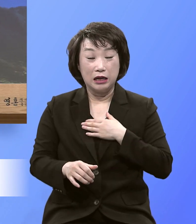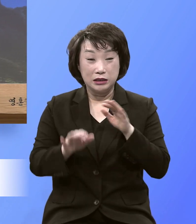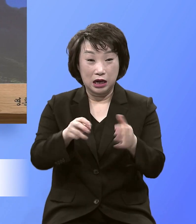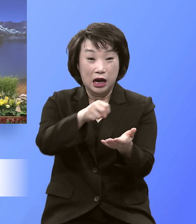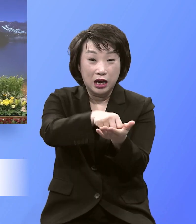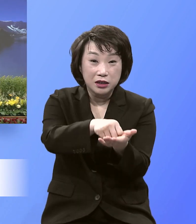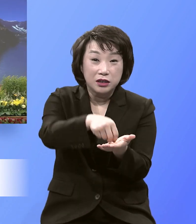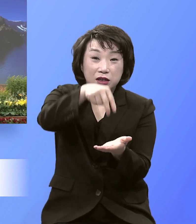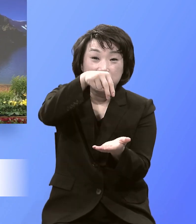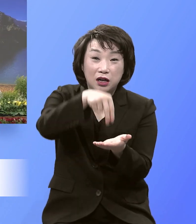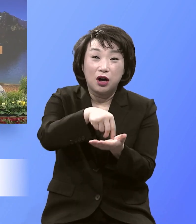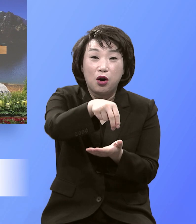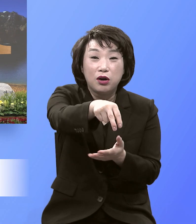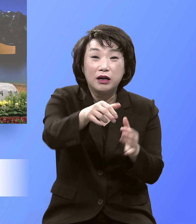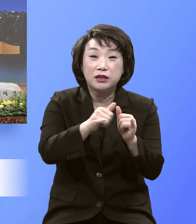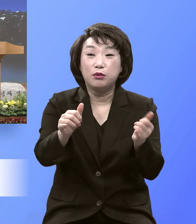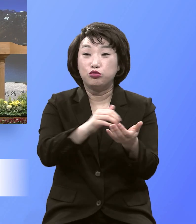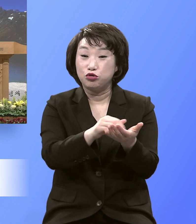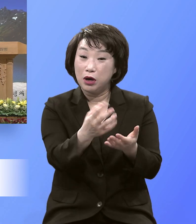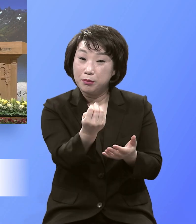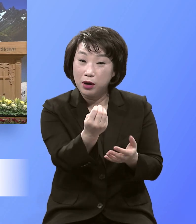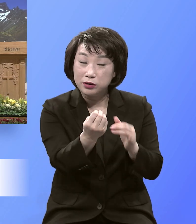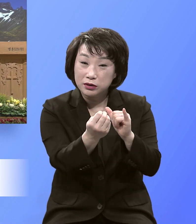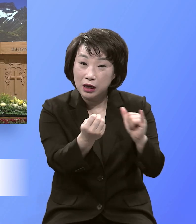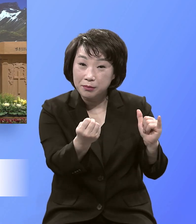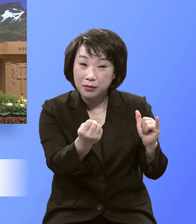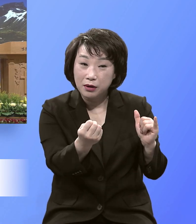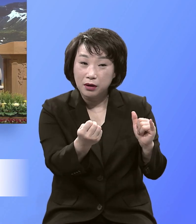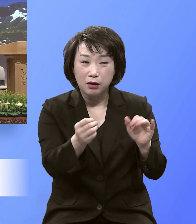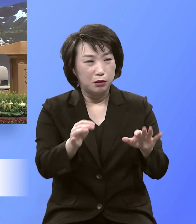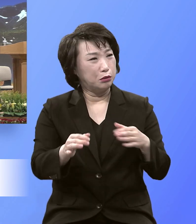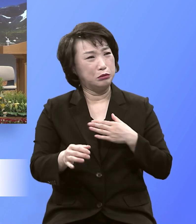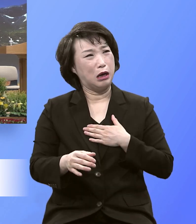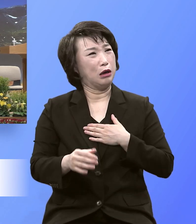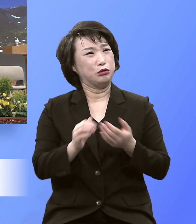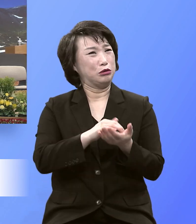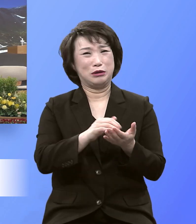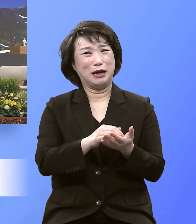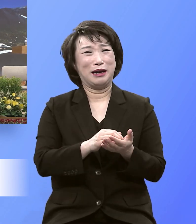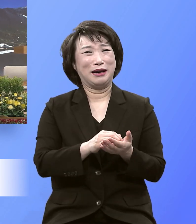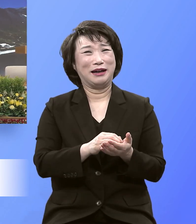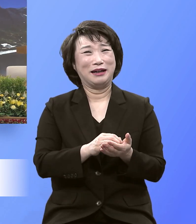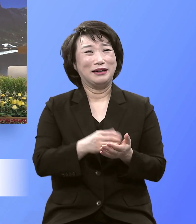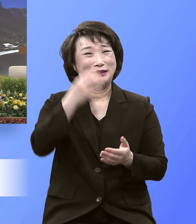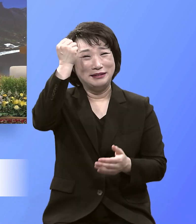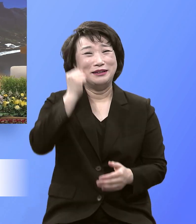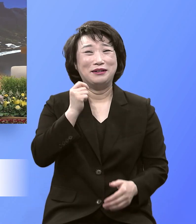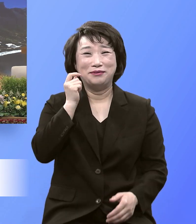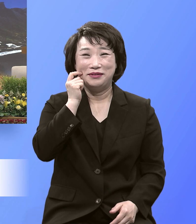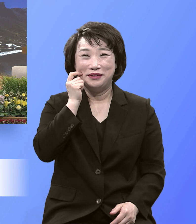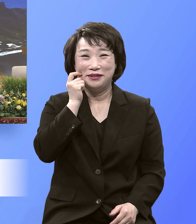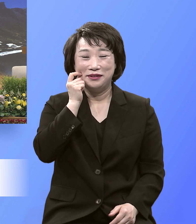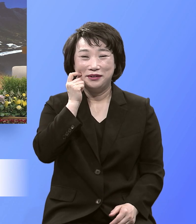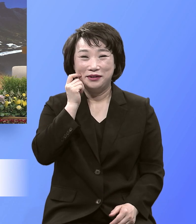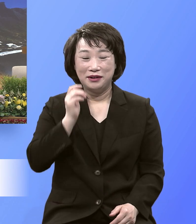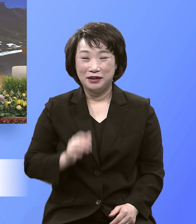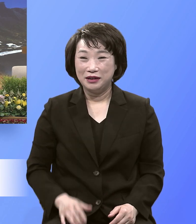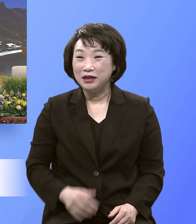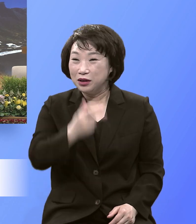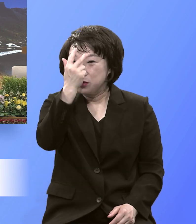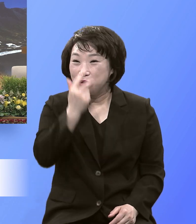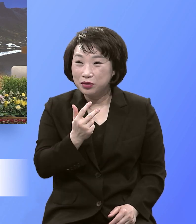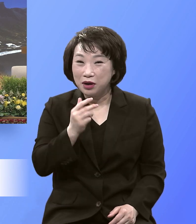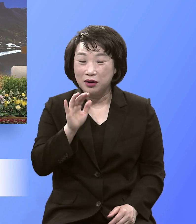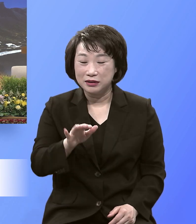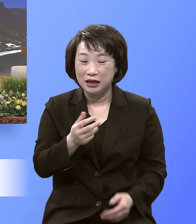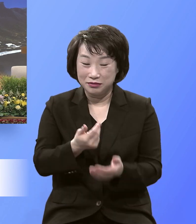안진뱅이가 몇 사람이 일어났는지 나는 숫자 파악이 잘 안 돼요. 소경이